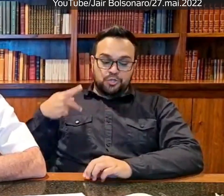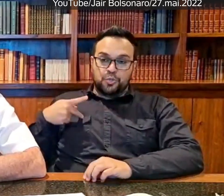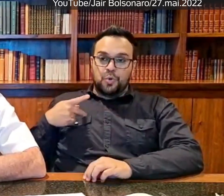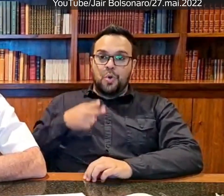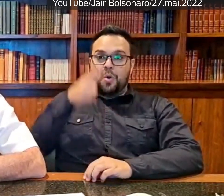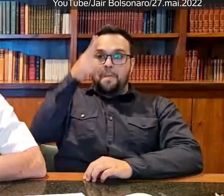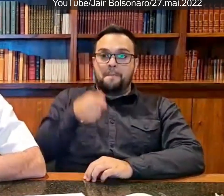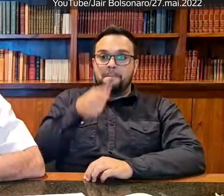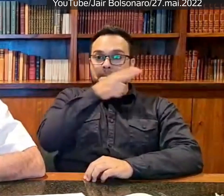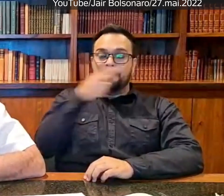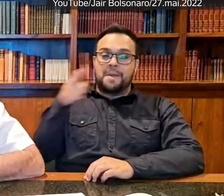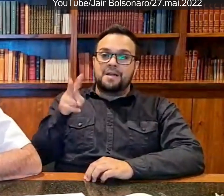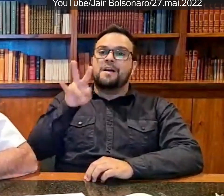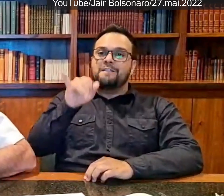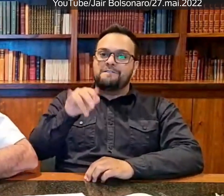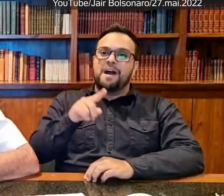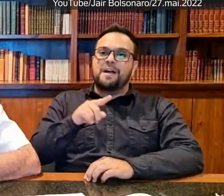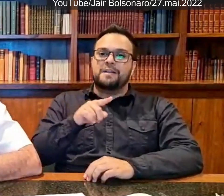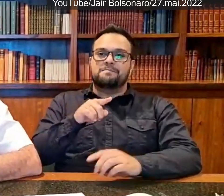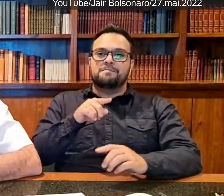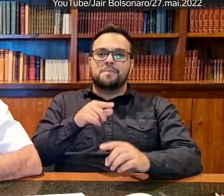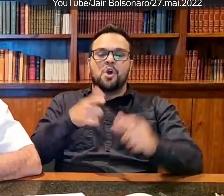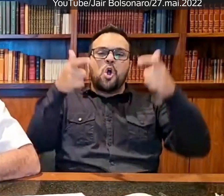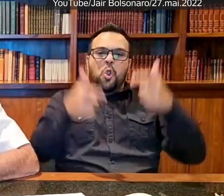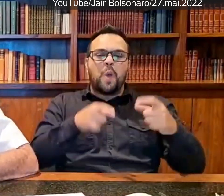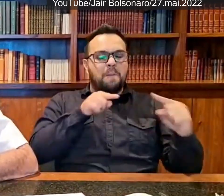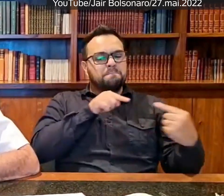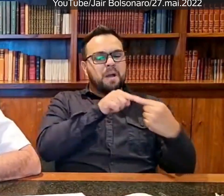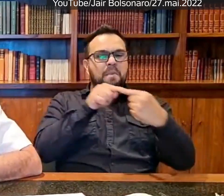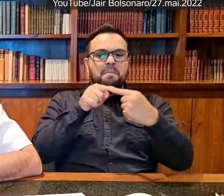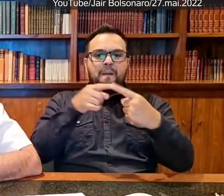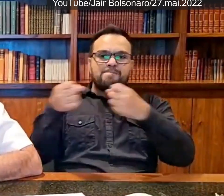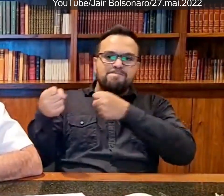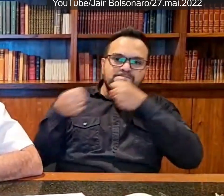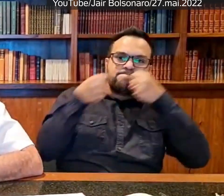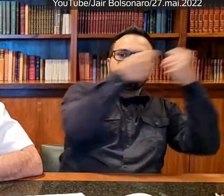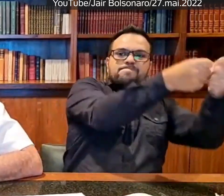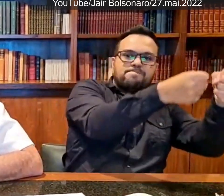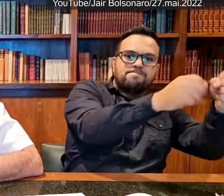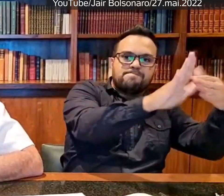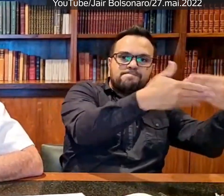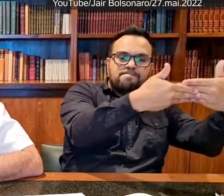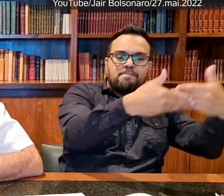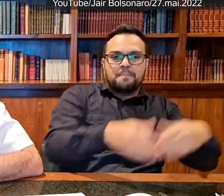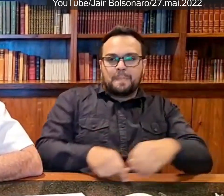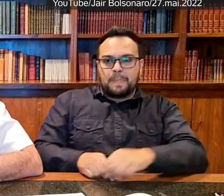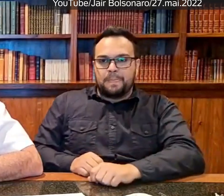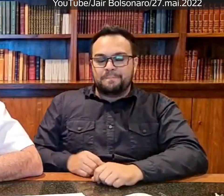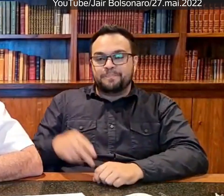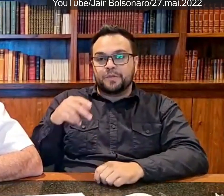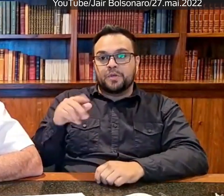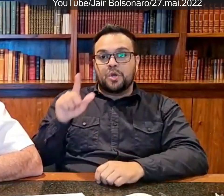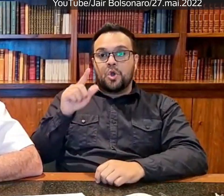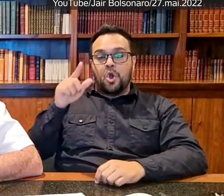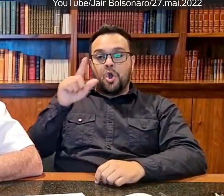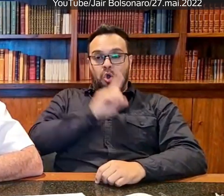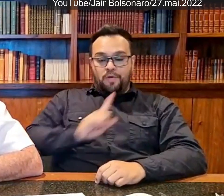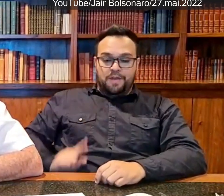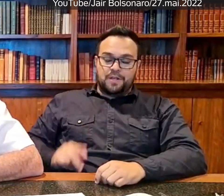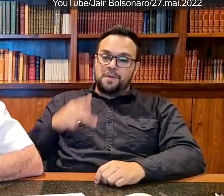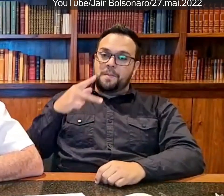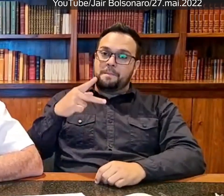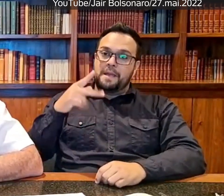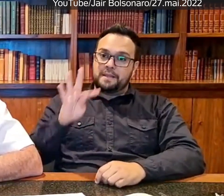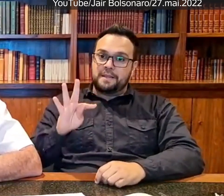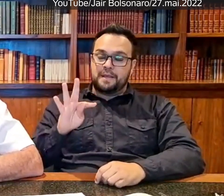padres nos seus devidos lugares. O lado de lá, os governadores do PT, né, de outros partidos também, mas do